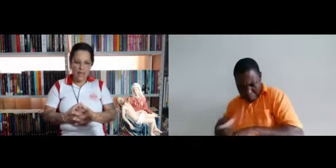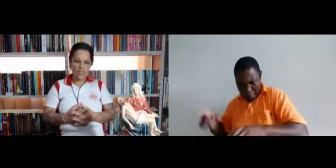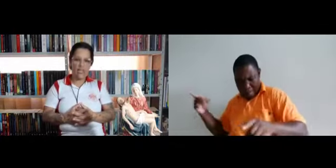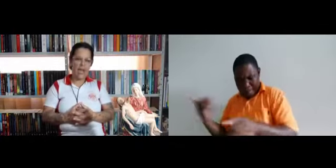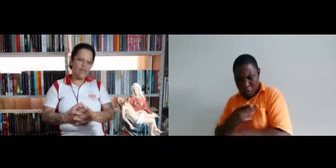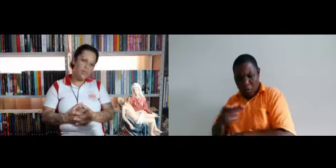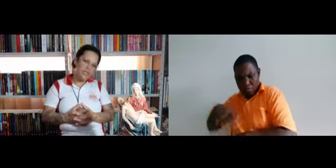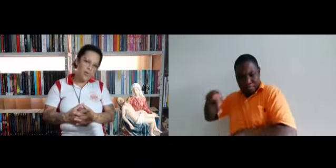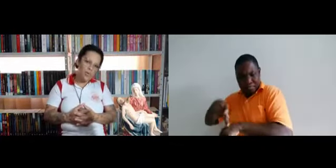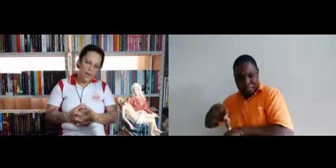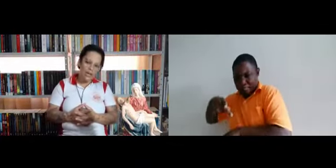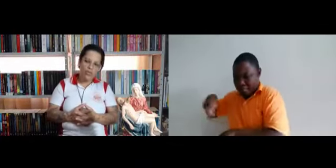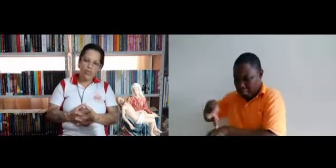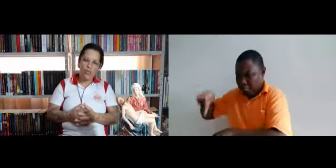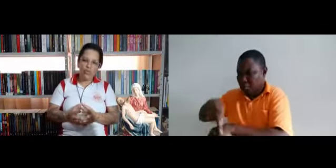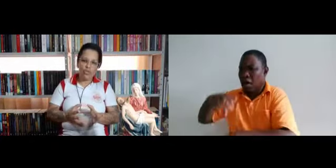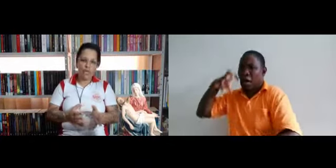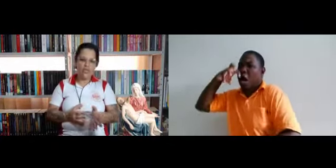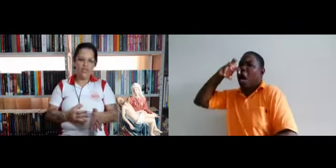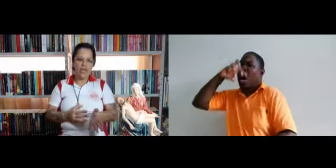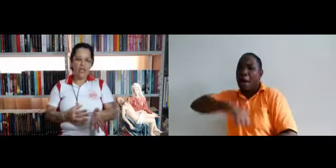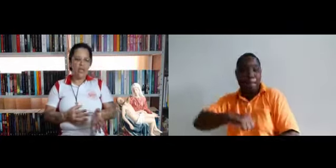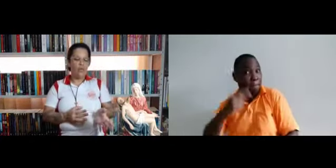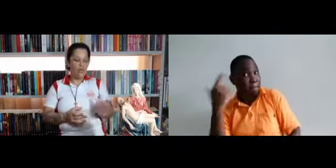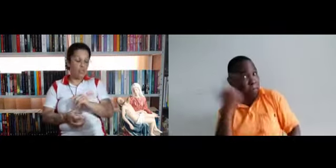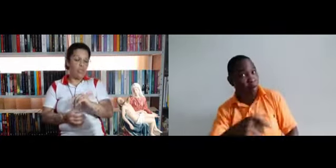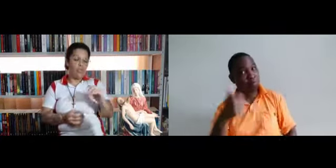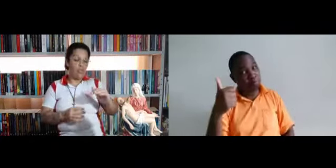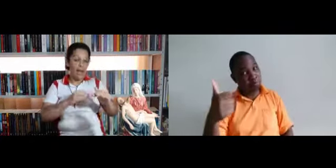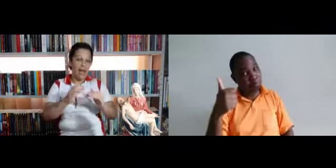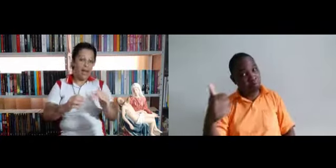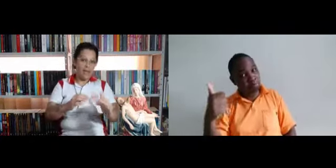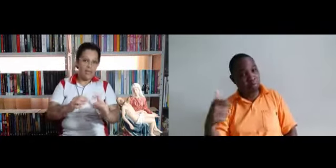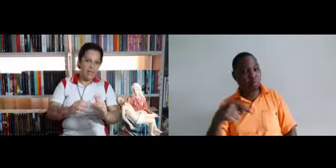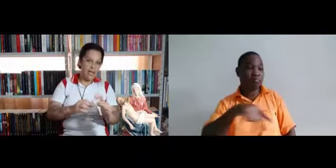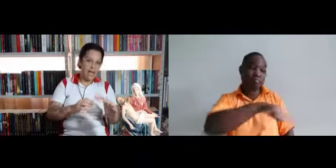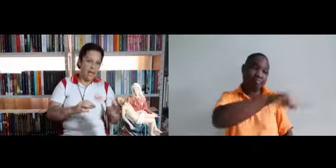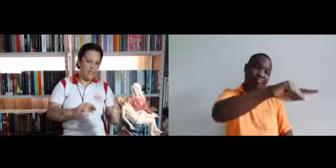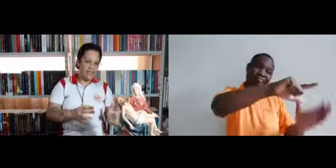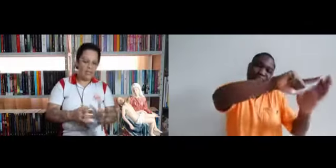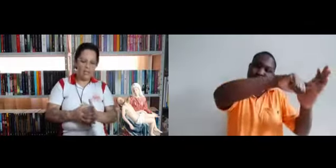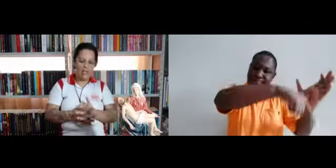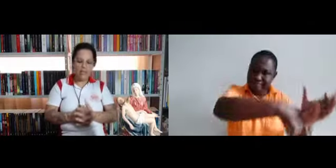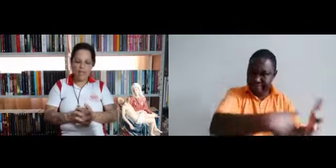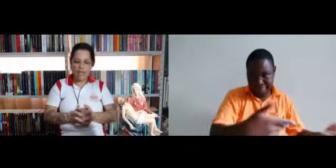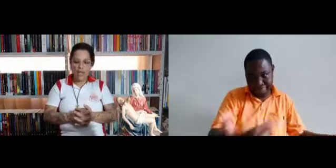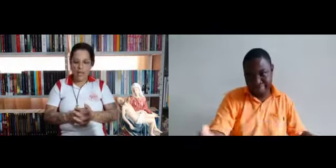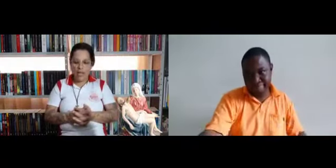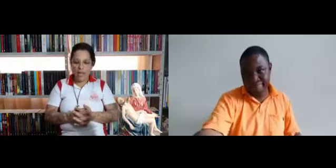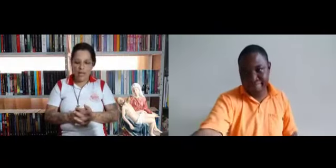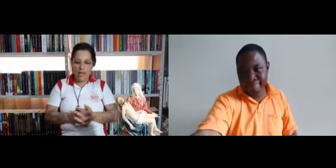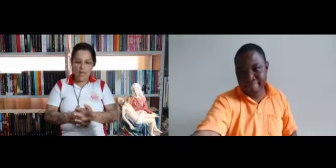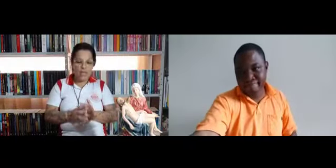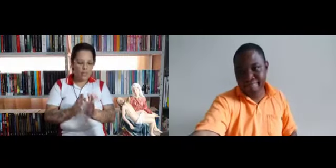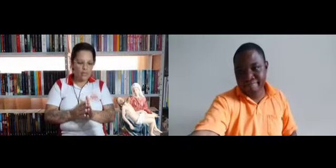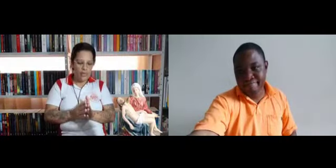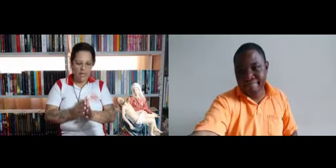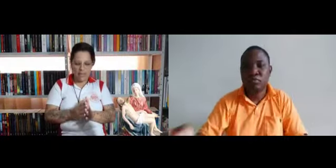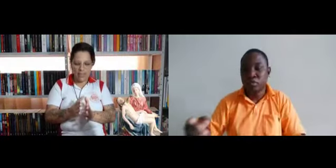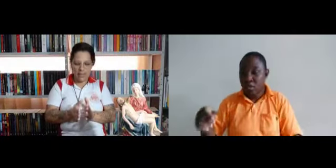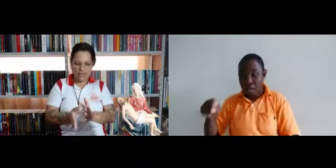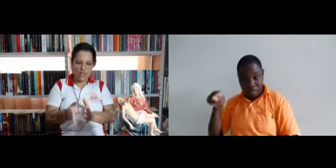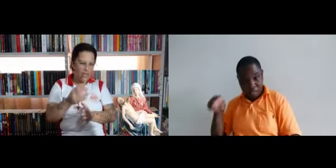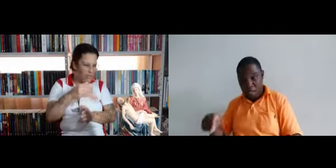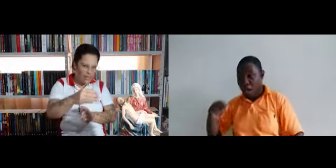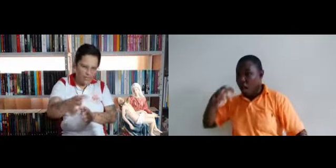nações partilharam, principalmente continentes como a Ásia e a África, né?